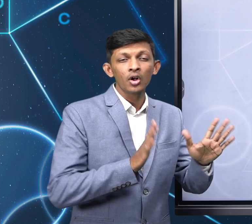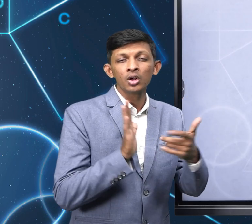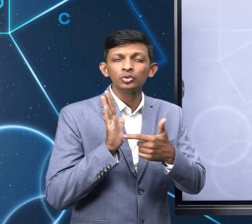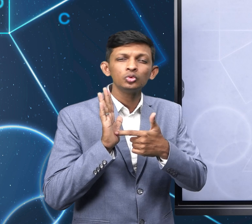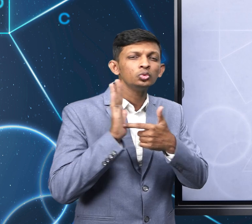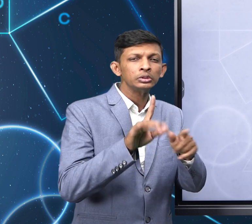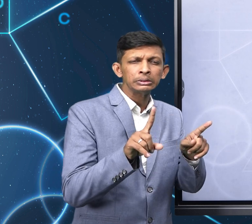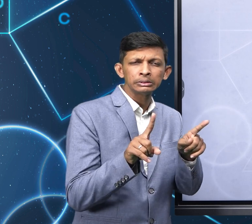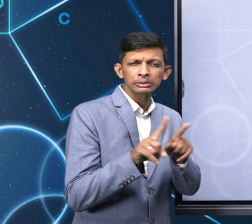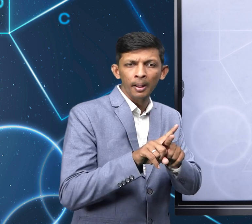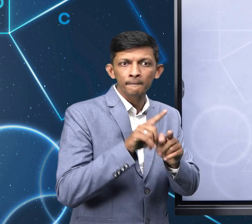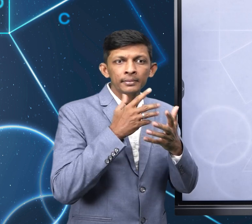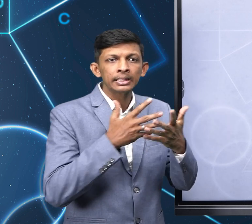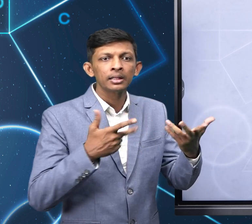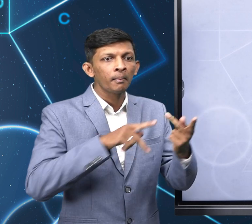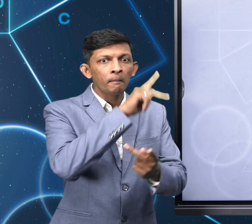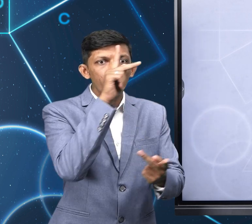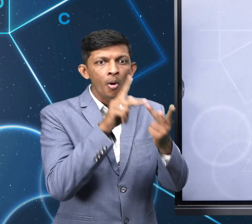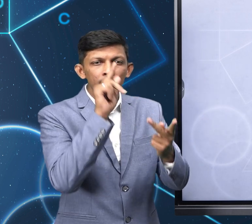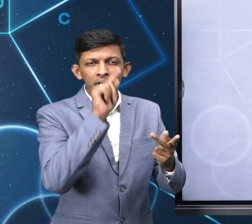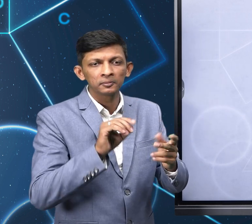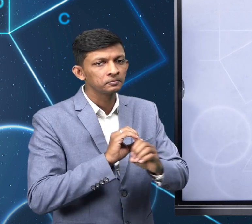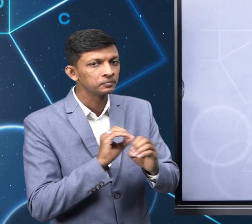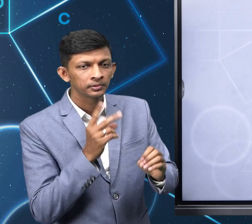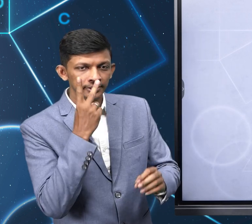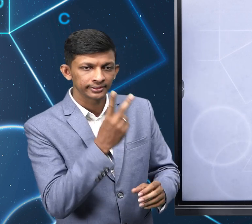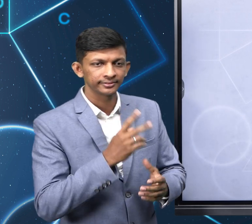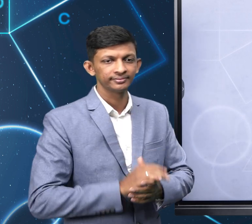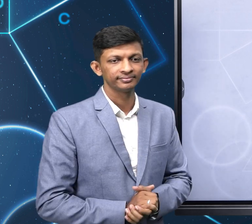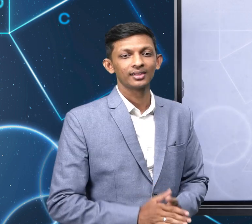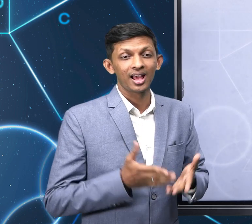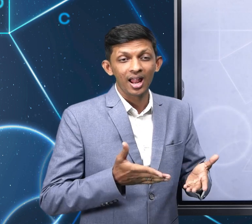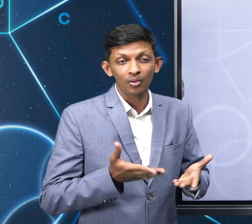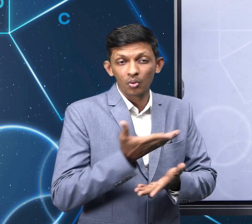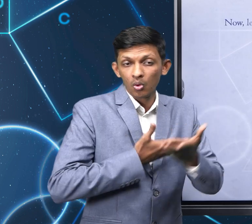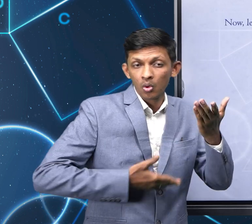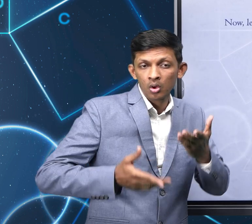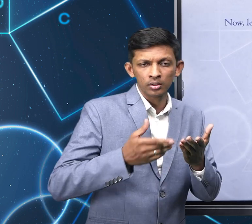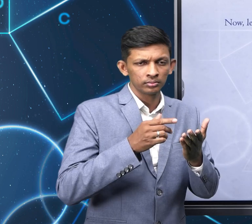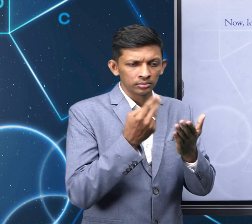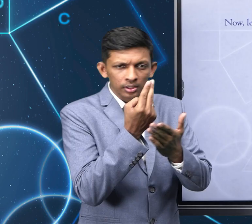परिपूर्ण तपशिलांशिवाय ऑब्जेक्ट दर्शविण्याचा हा एक सोपा मार्ग आहे. आता आपण